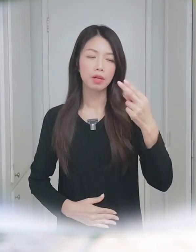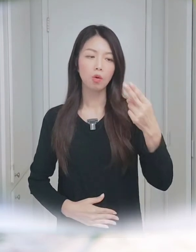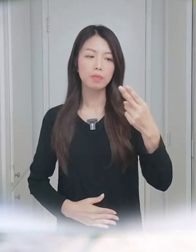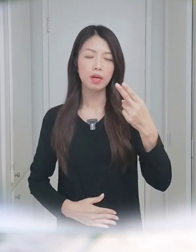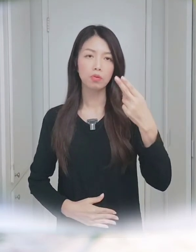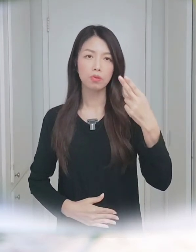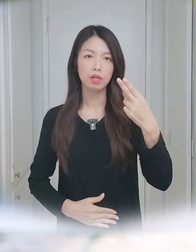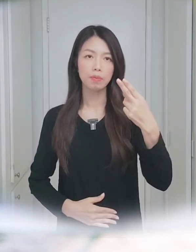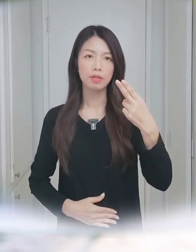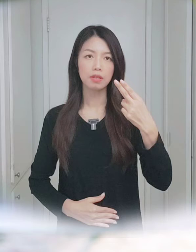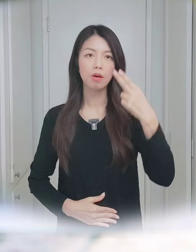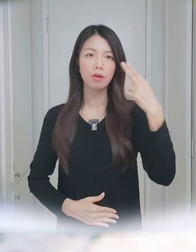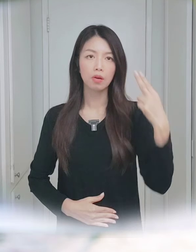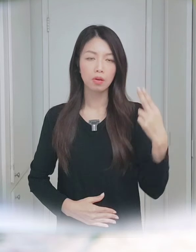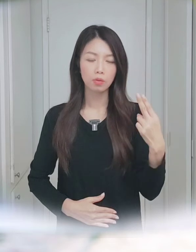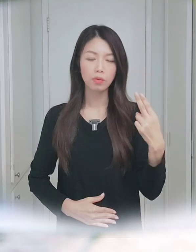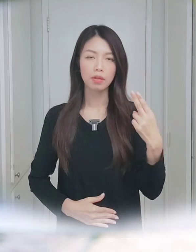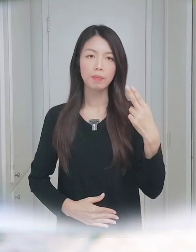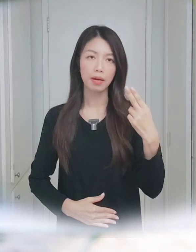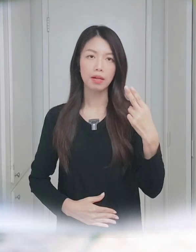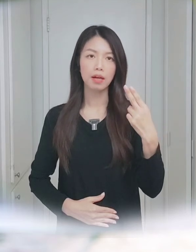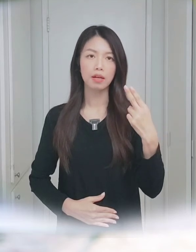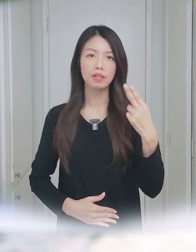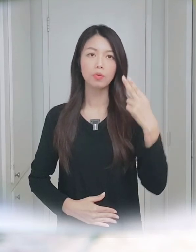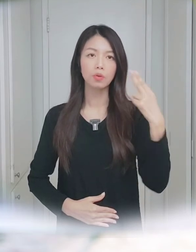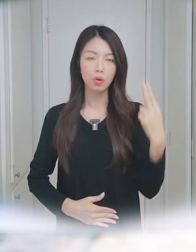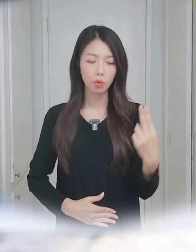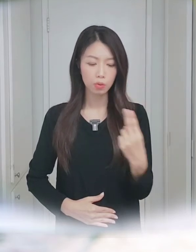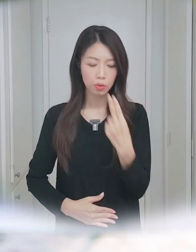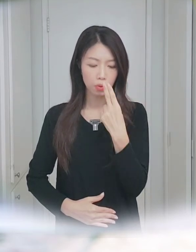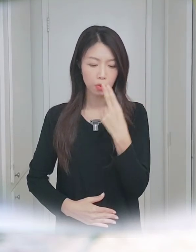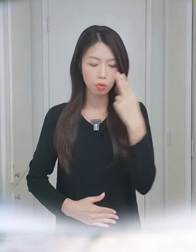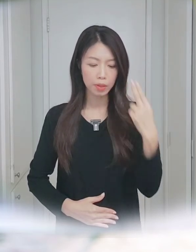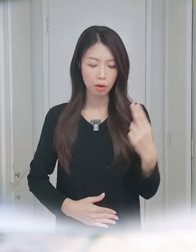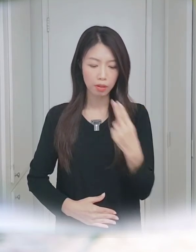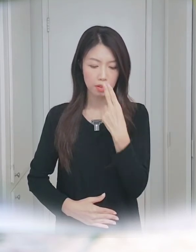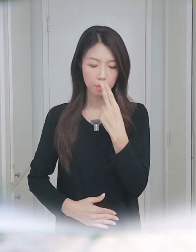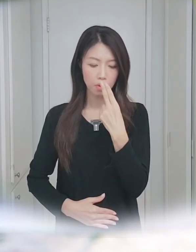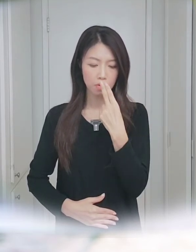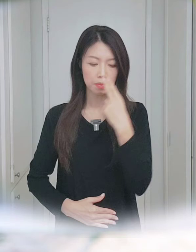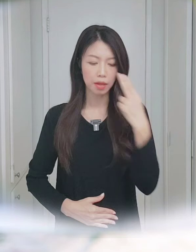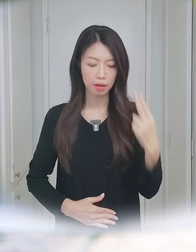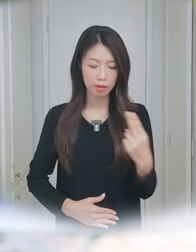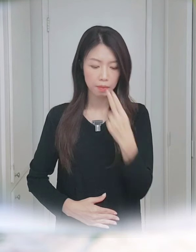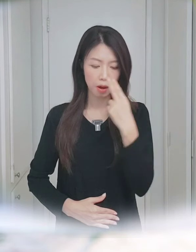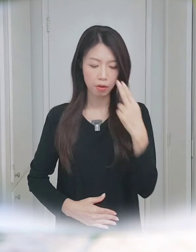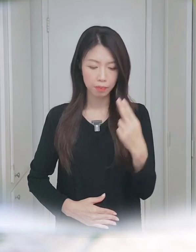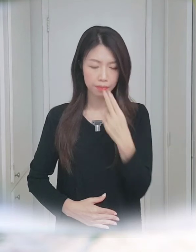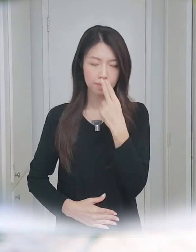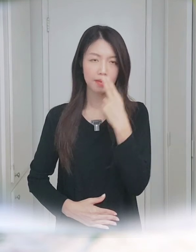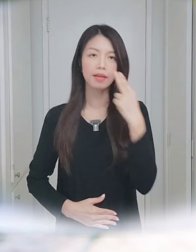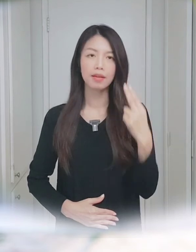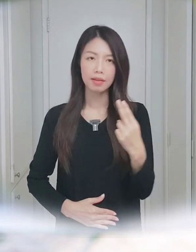수어는 검지하고 중지를 펴셔서 손등이 밖을 향하게 하시고 코 쪽으로 숨이 들어가듯이 표현해 주시면 돼요. 생명.